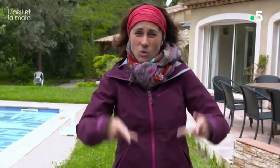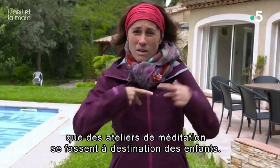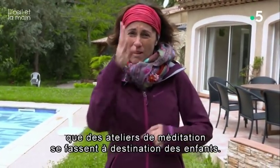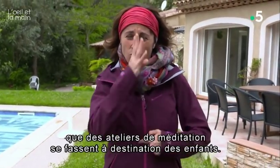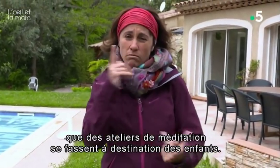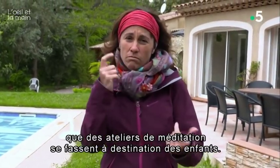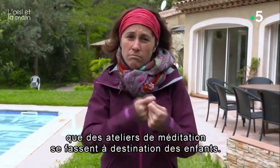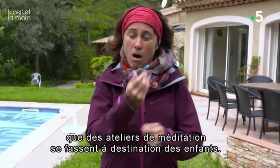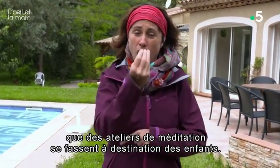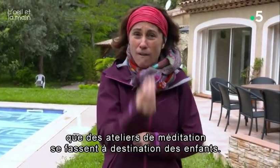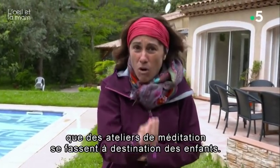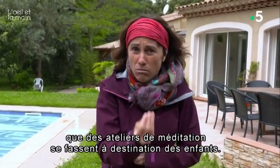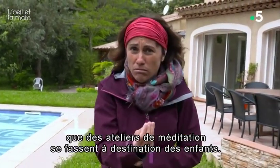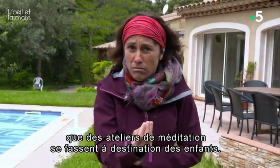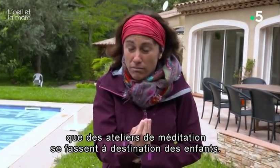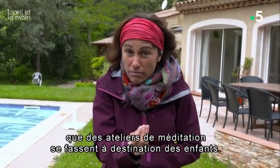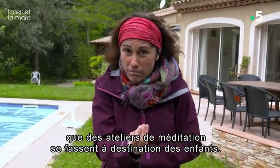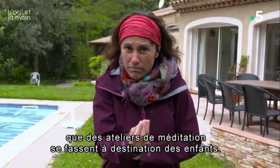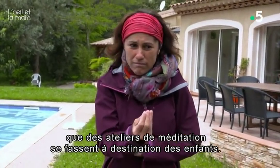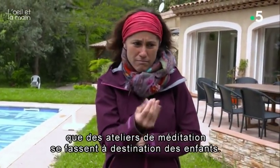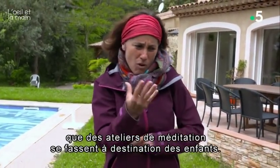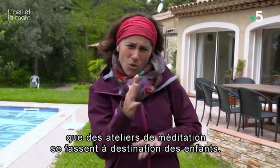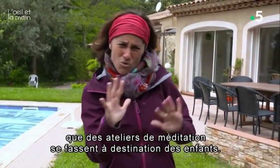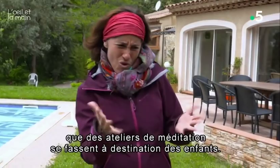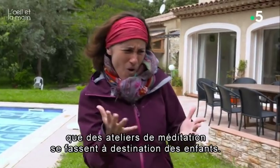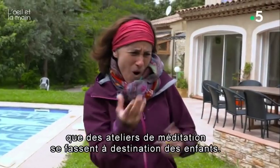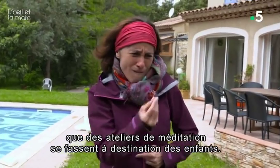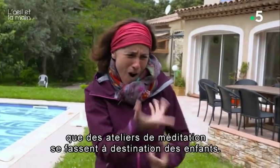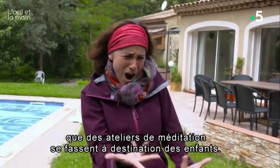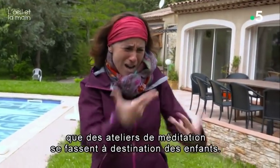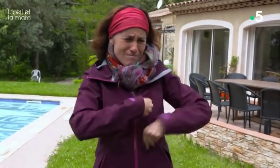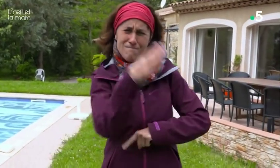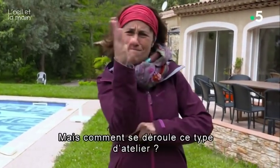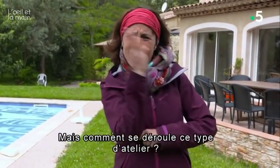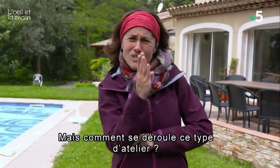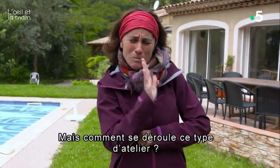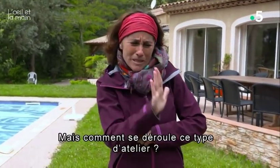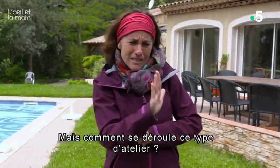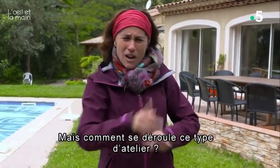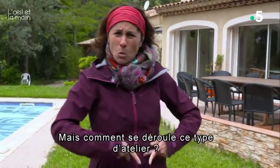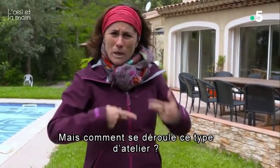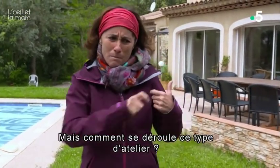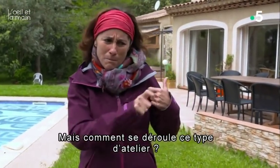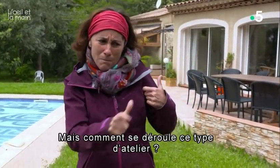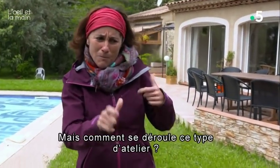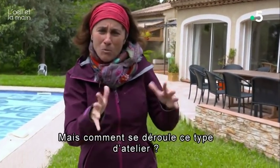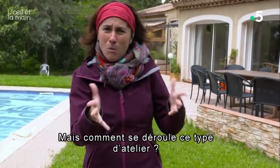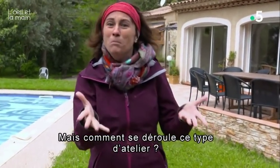que des ateliers de méditation se fassent à destination des enfants. Mais comment se déroule ce type d'atelier ?